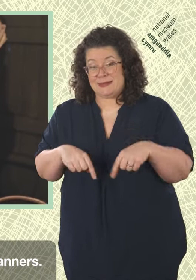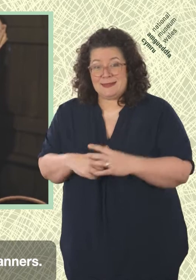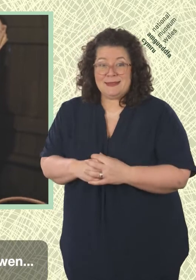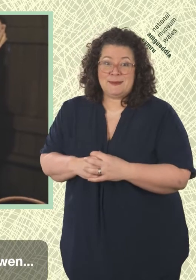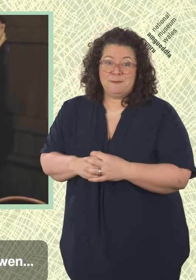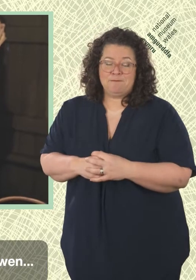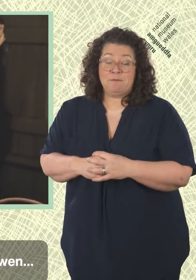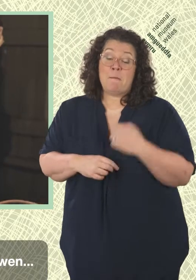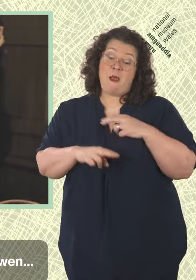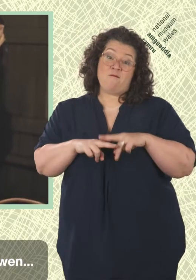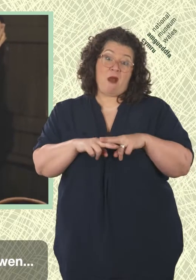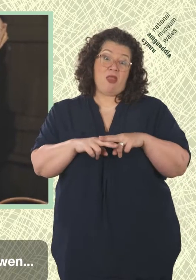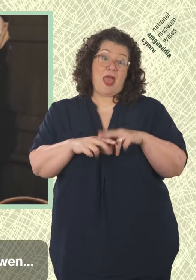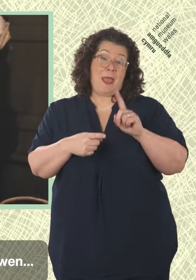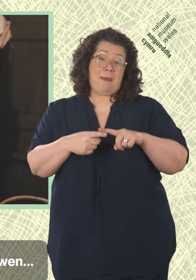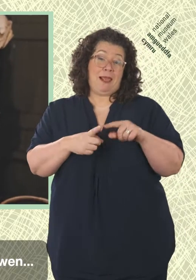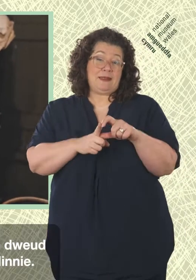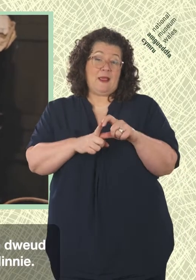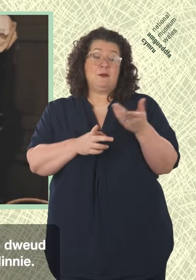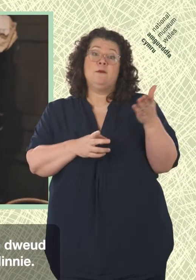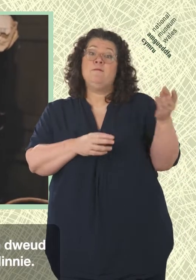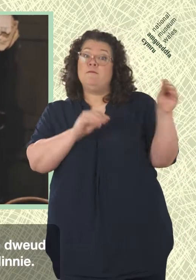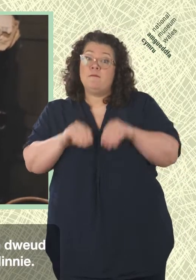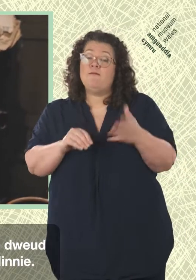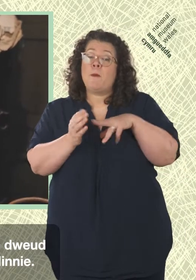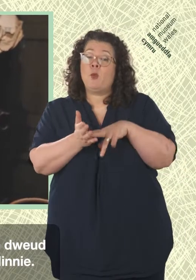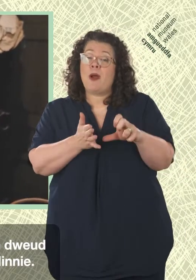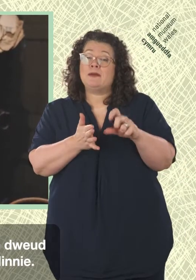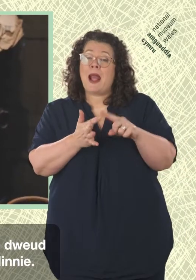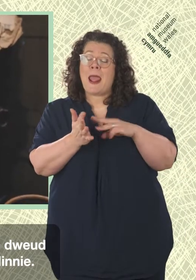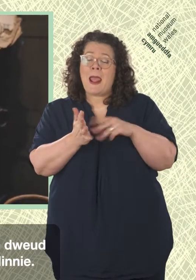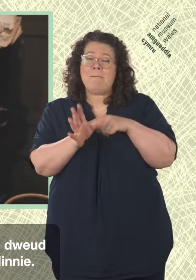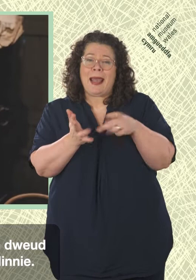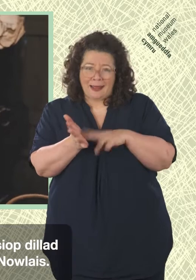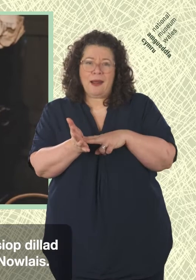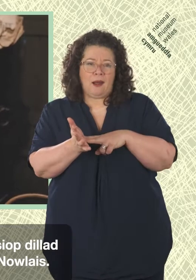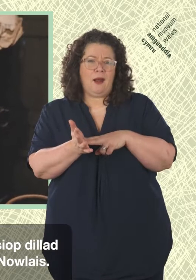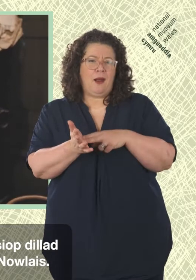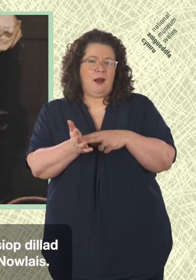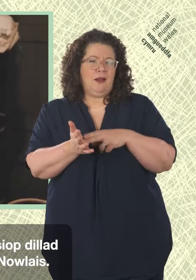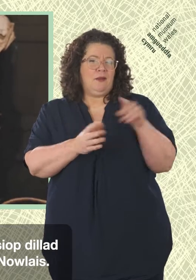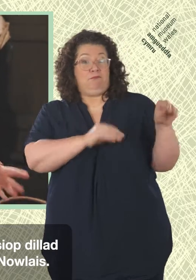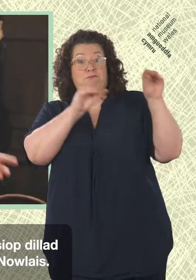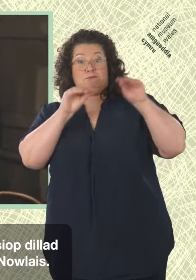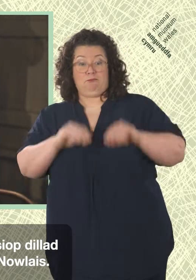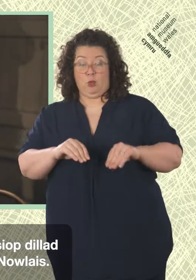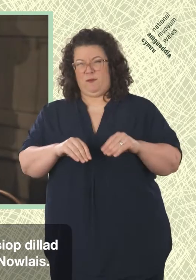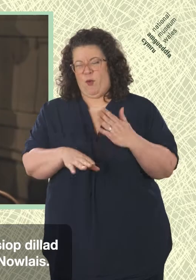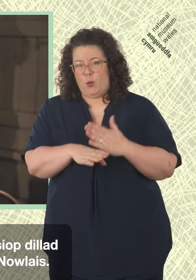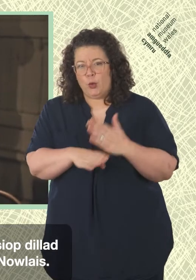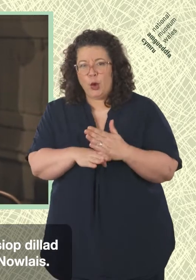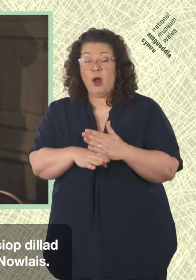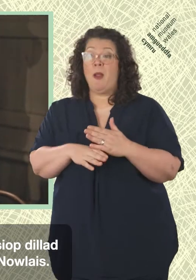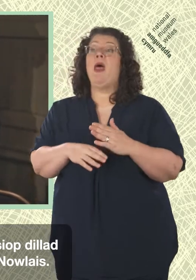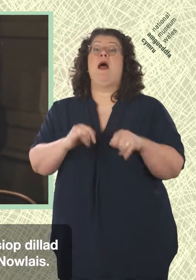manners. Enw fi yw Minnie Owen, neu fel mae pawb yn gweud rhwng ffrin, Minnie. A fi yw perchennog siop ddillad